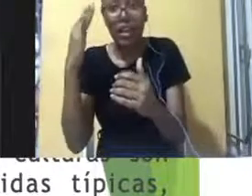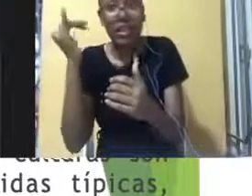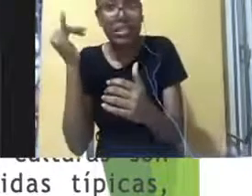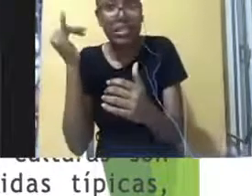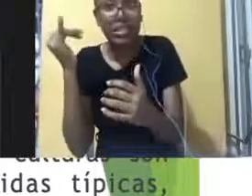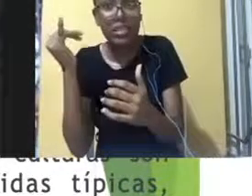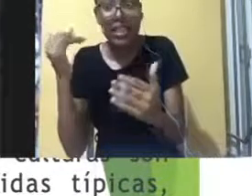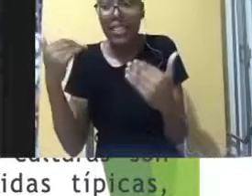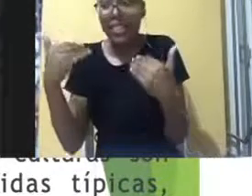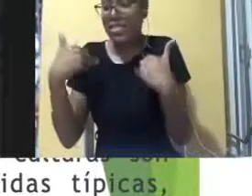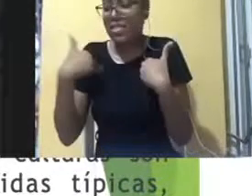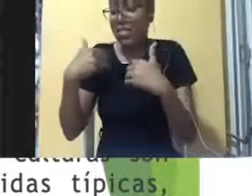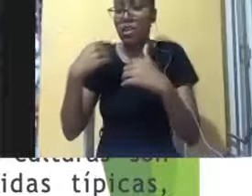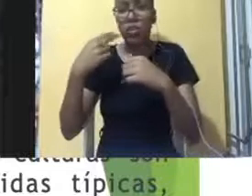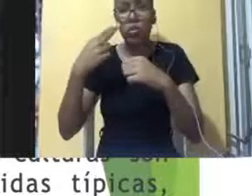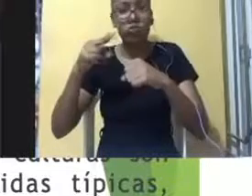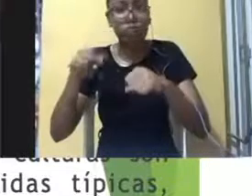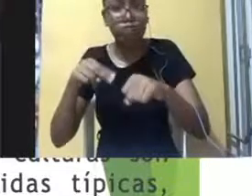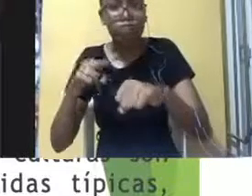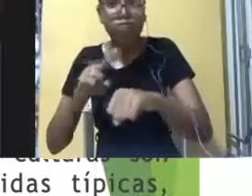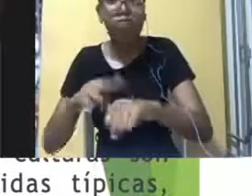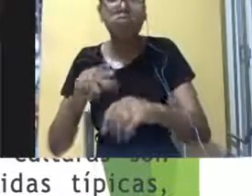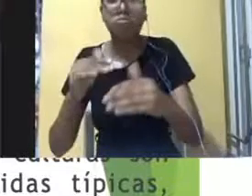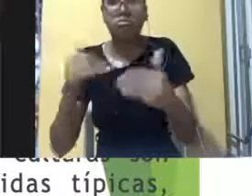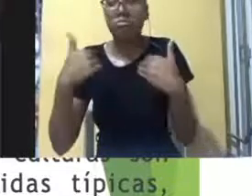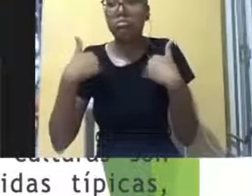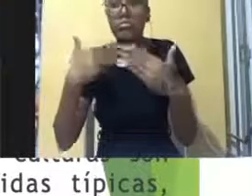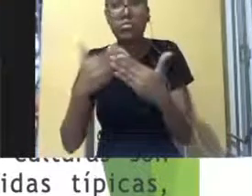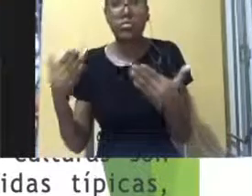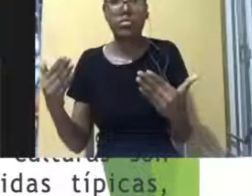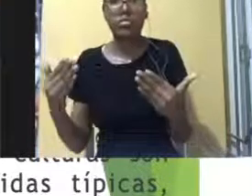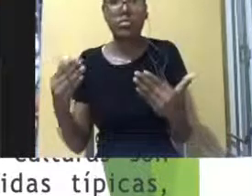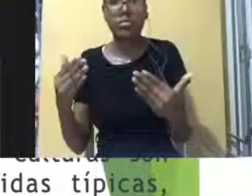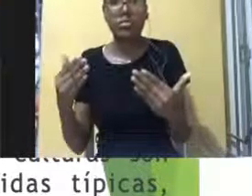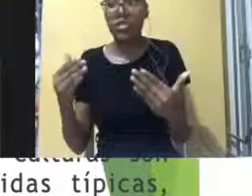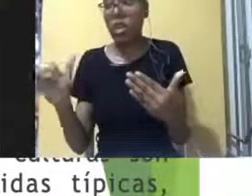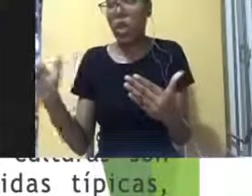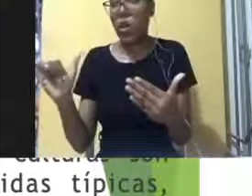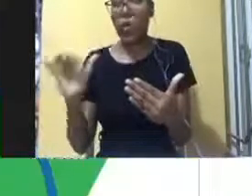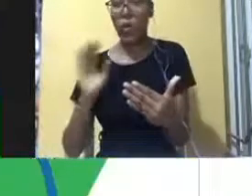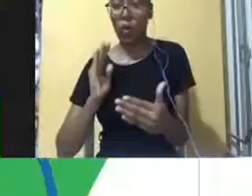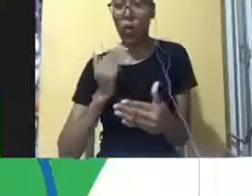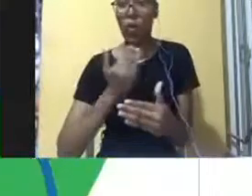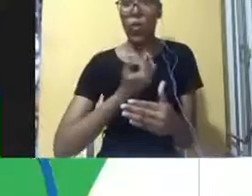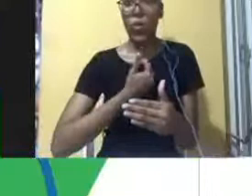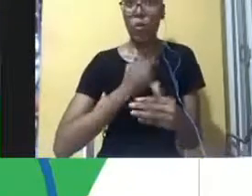pertenecer a un mundo que igual que el nuestro es un mundo cambiante. Me gustaría ver la próxima